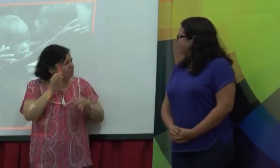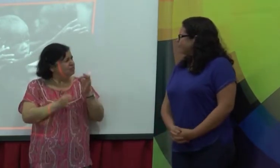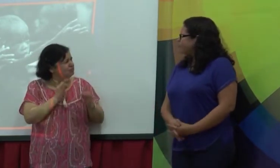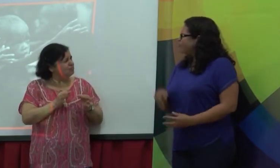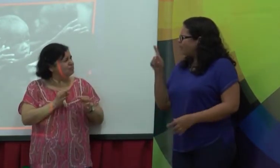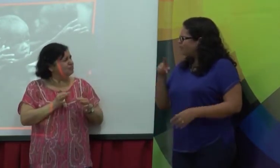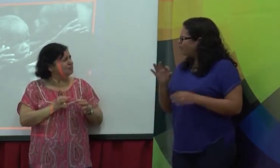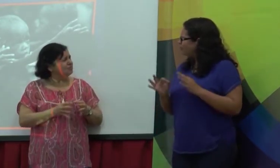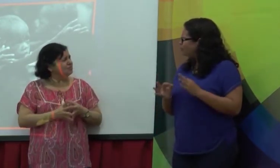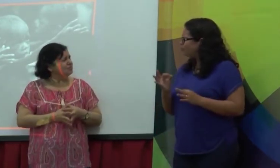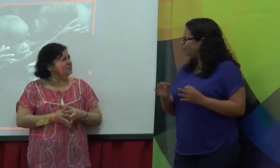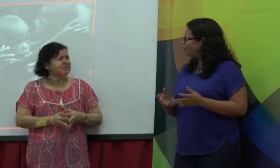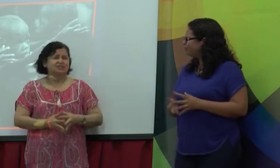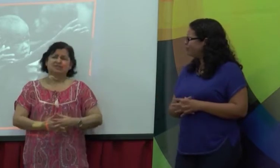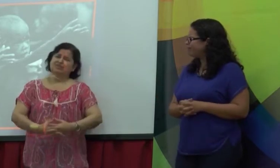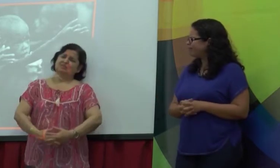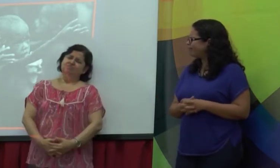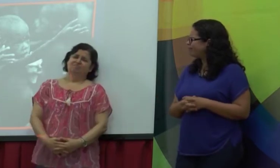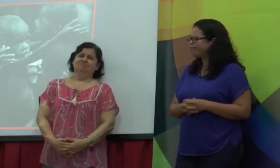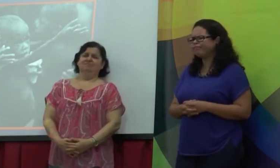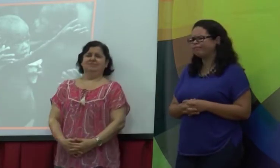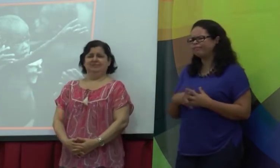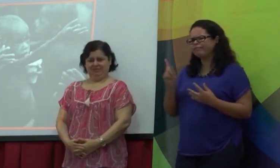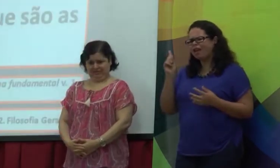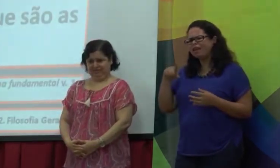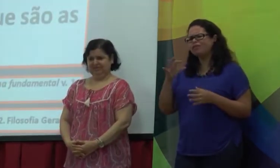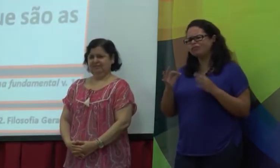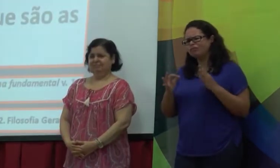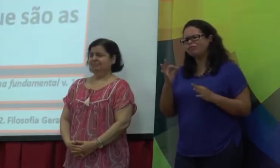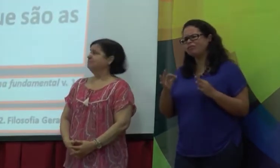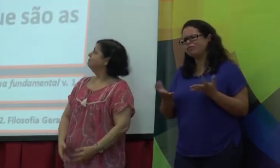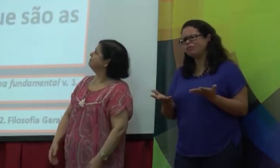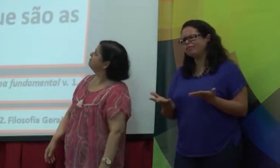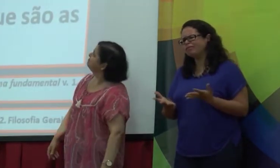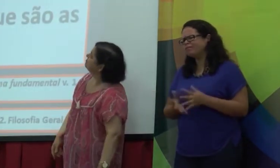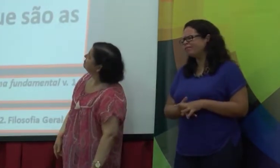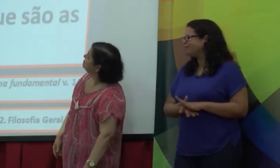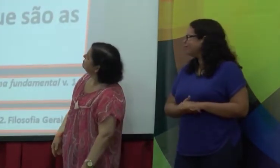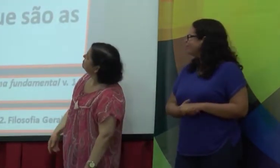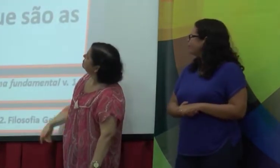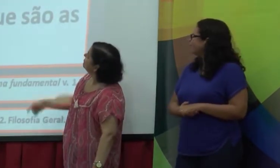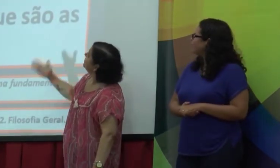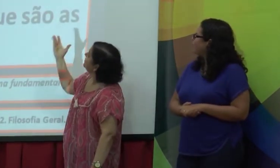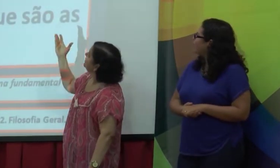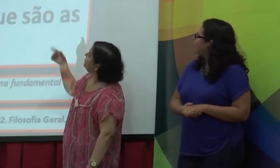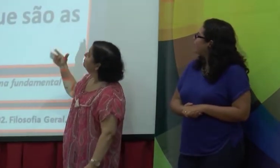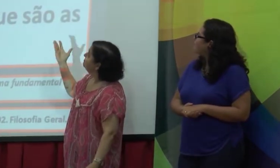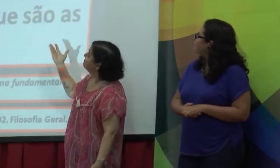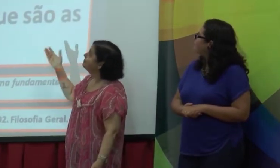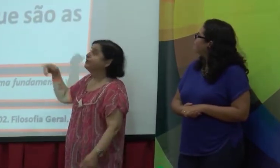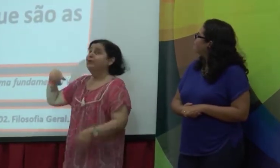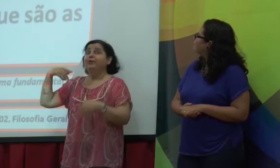contradição! Isso é justo? Não sei se é justo. É justo.